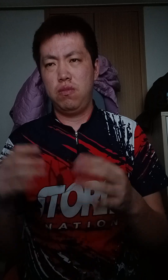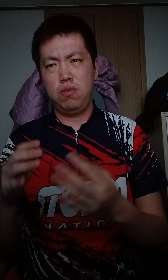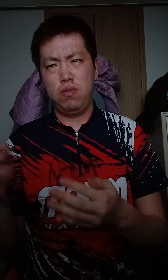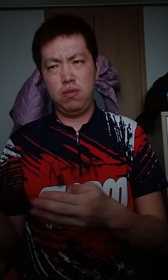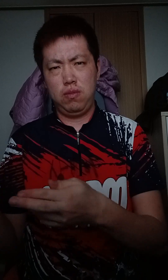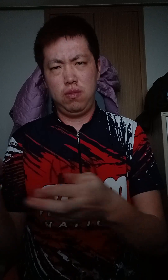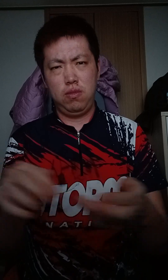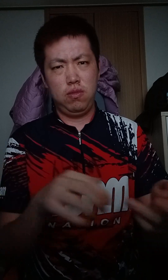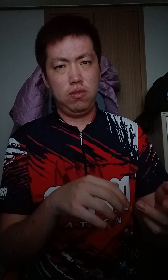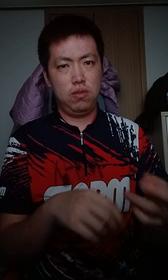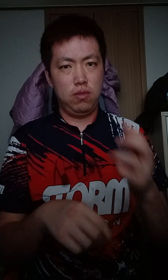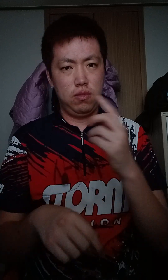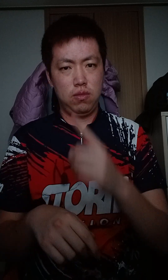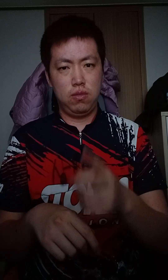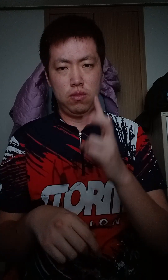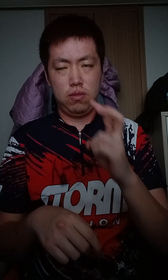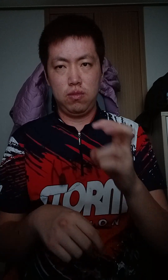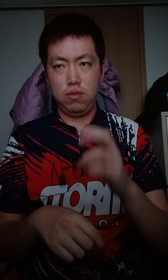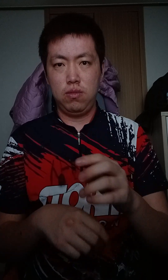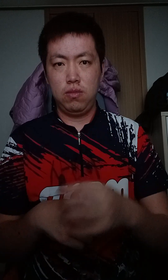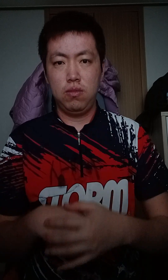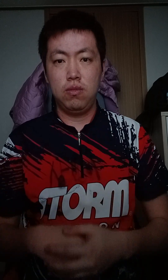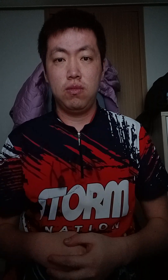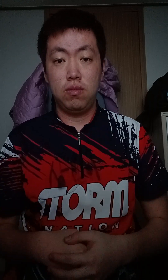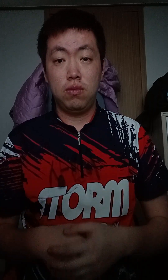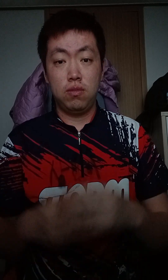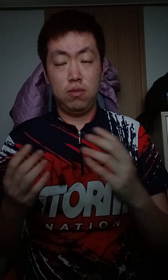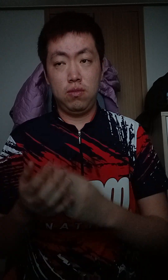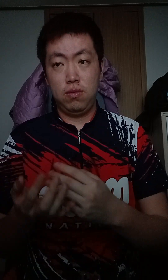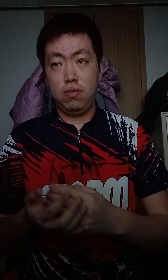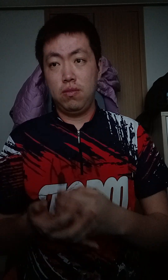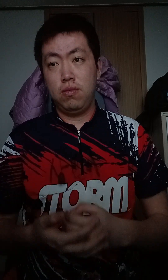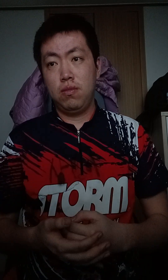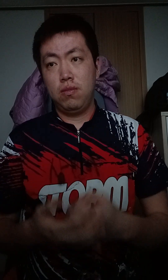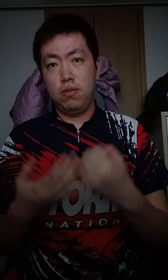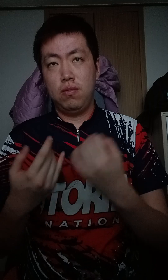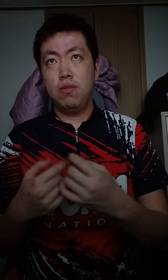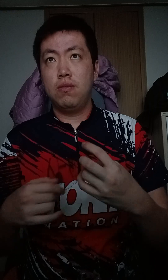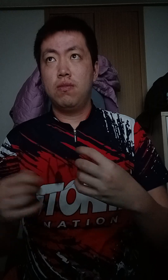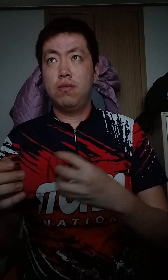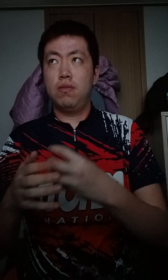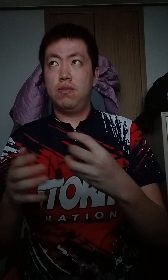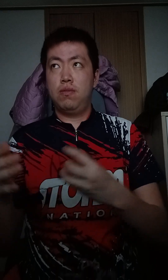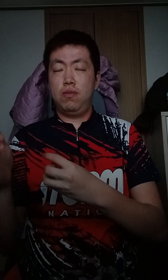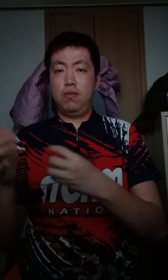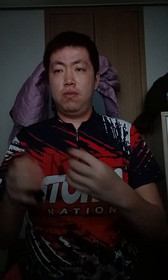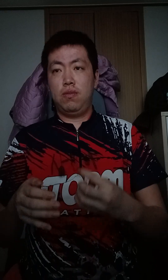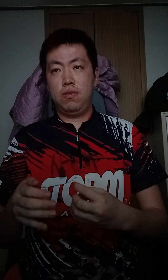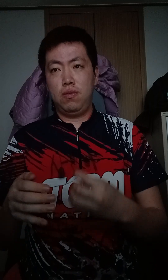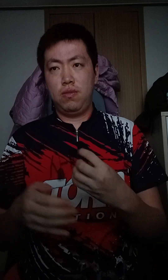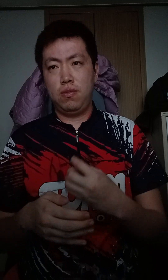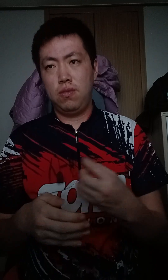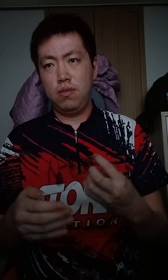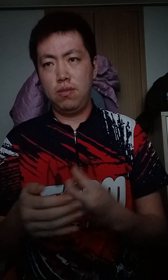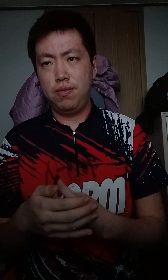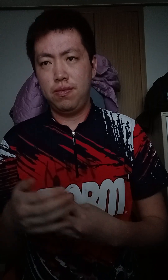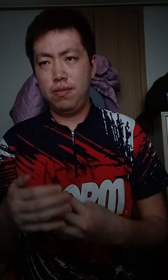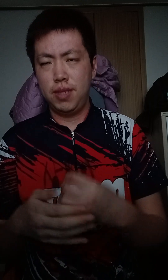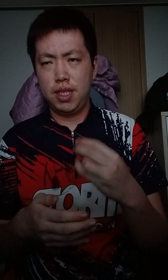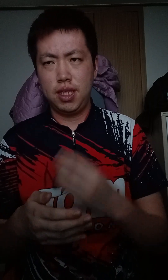가 폭언을 했다는 겁니다. 말하면서 막 진짜 때리고 막 방어도 집어넣고 막 이런 모습을 보면서